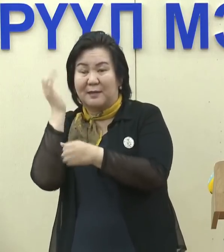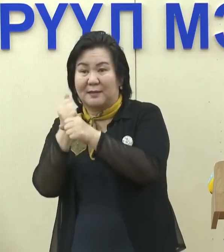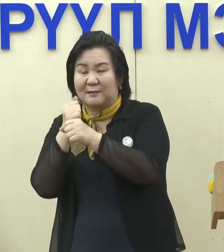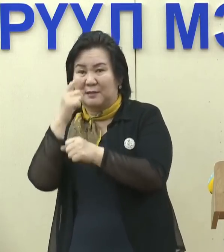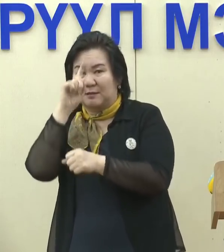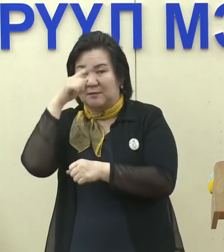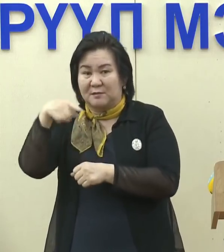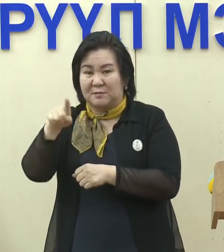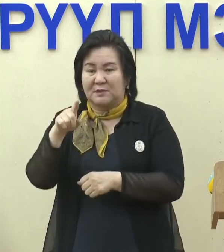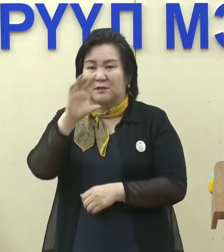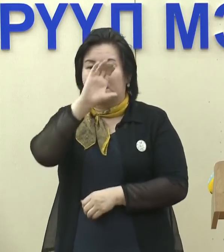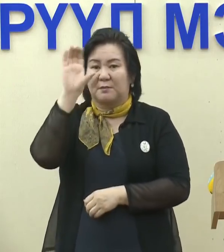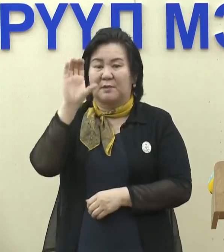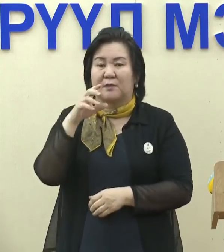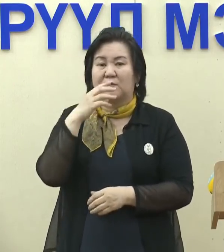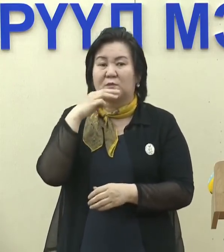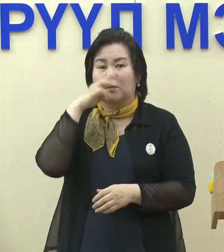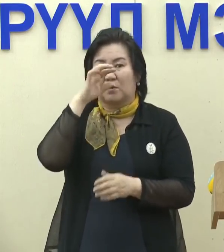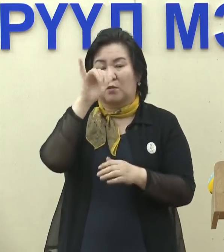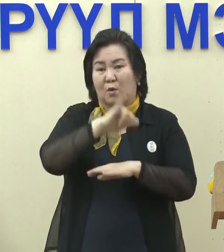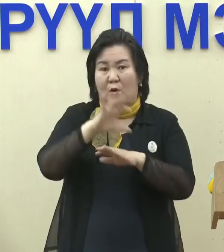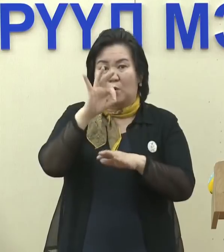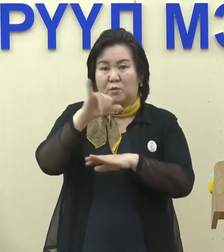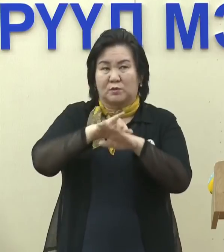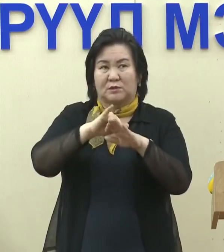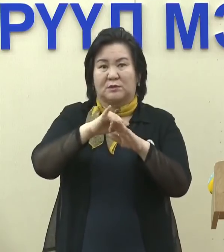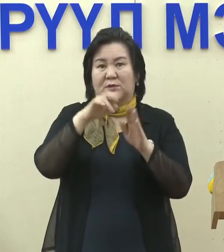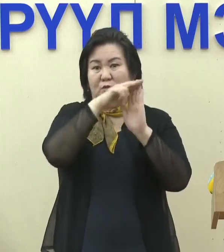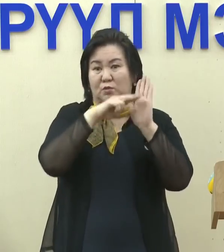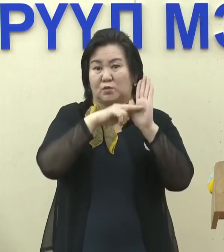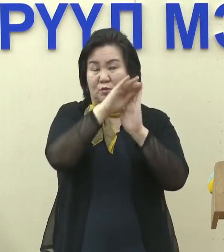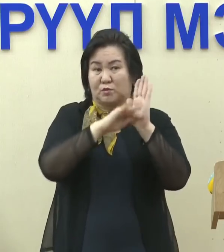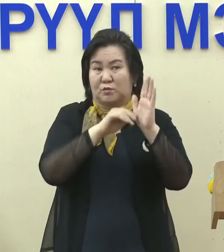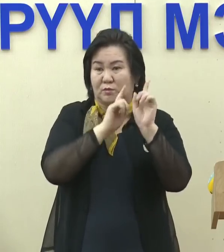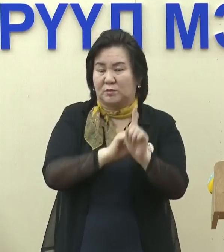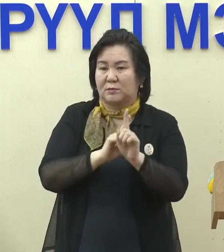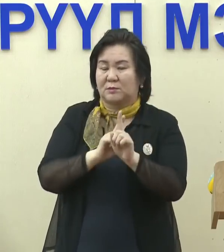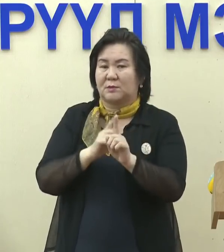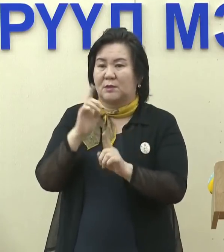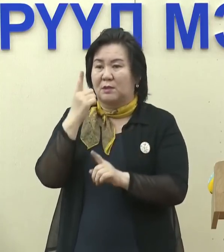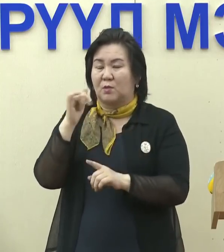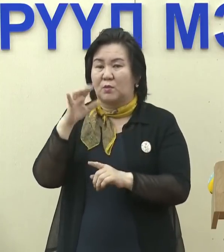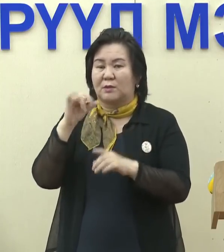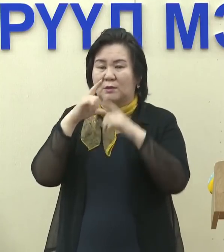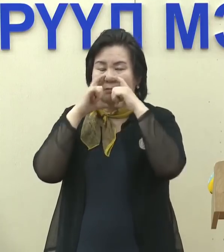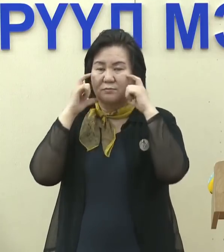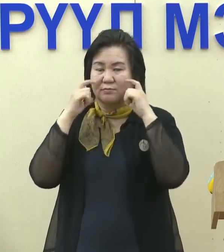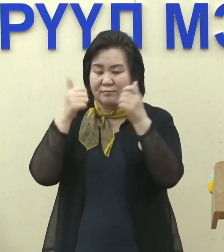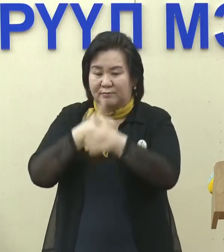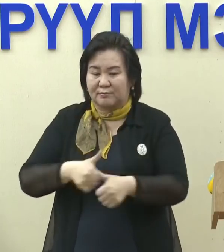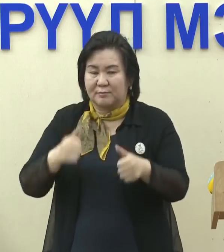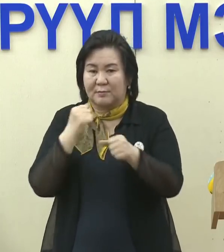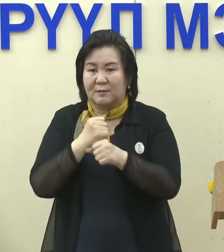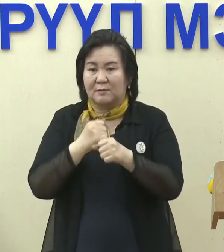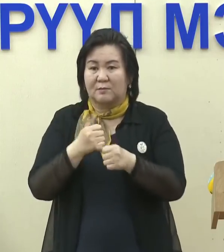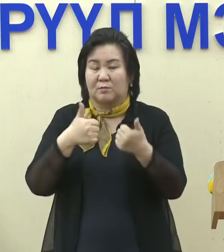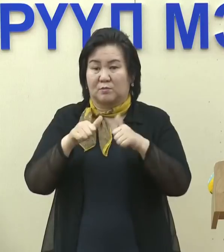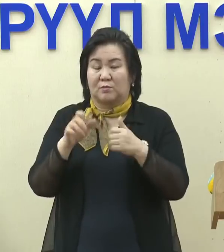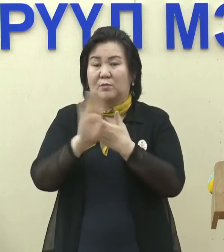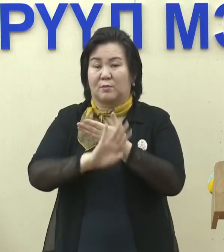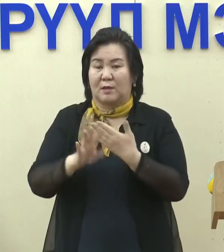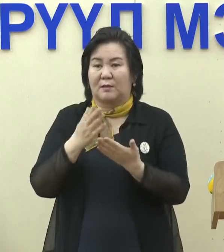эрүүл мэндийн байгууллагын зөвлөмжийн дагуу өдөр тутмын нэг удаагийн хамгаалалт хэрэгслээр бүрэн хангаж ажиллаж байгаа бөгөөд за